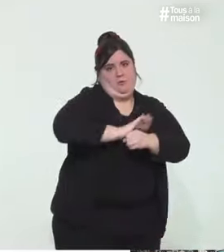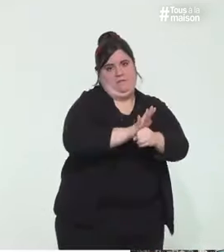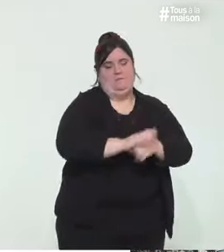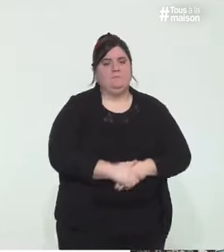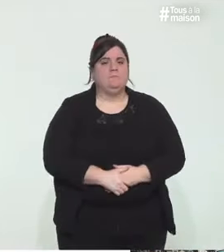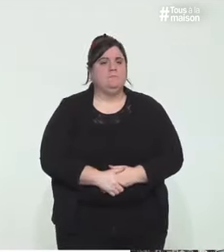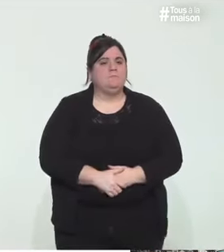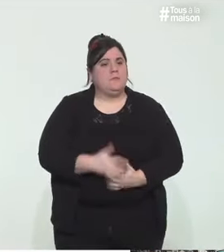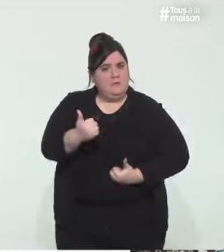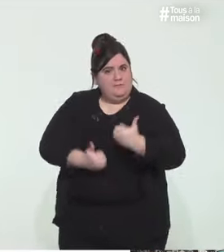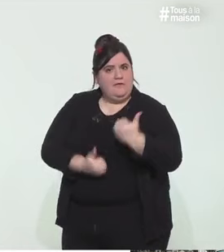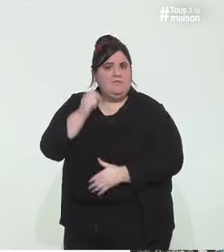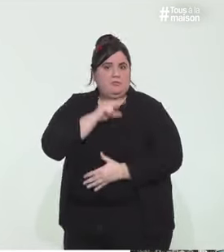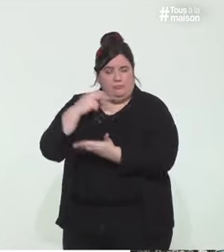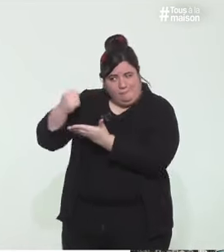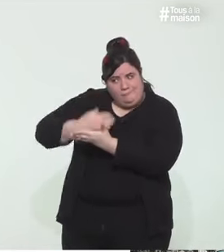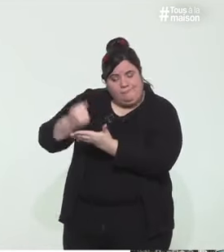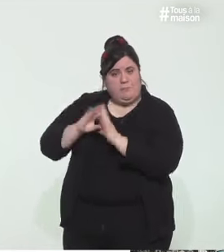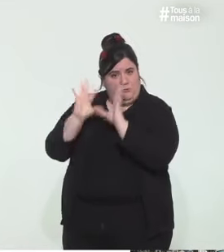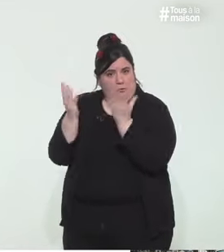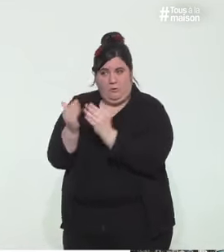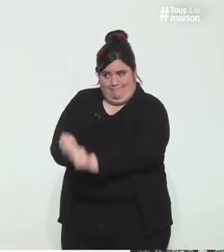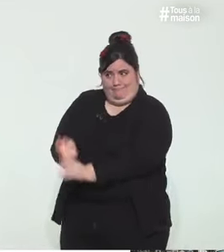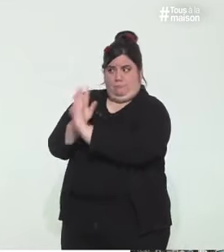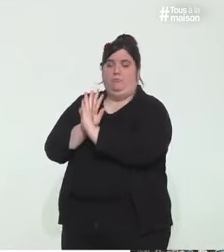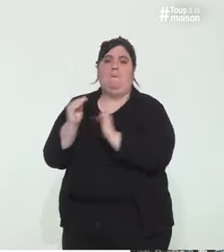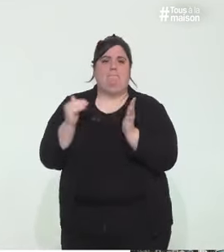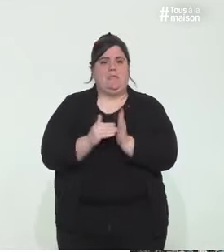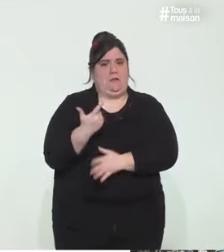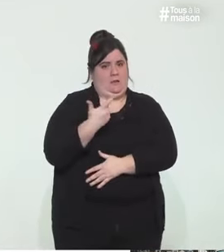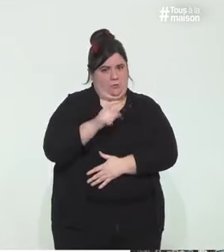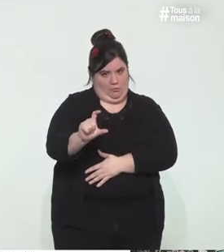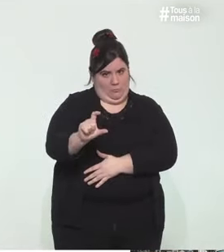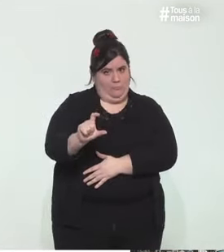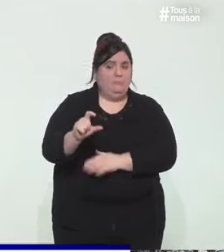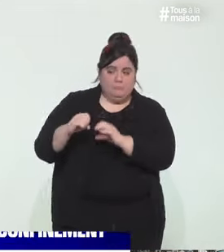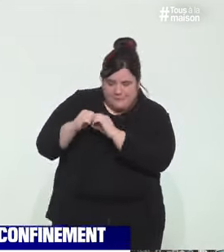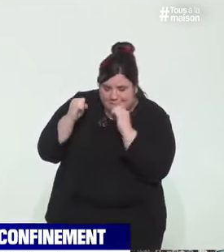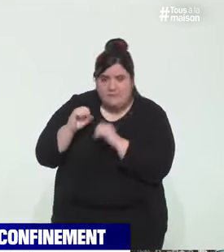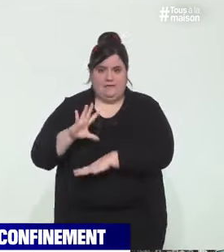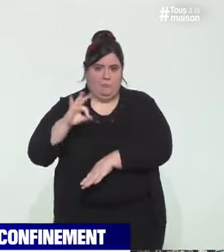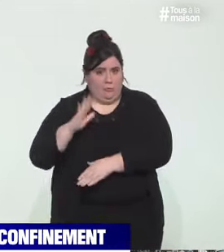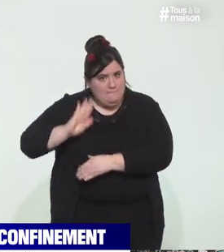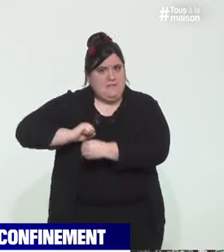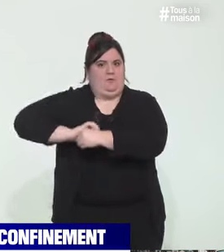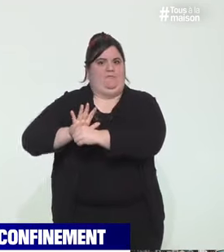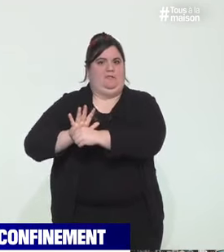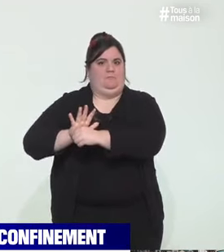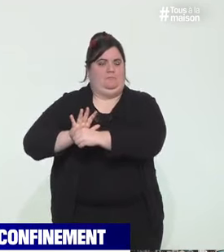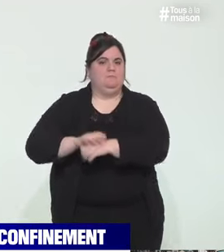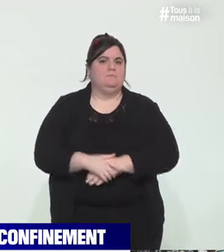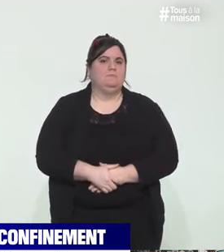services d'urgence ont renseigné 1200 passages hier, soit 5% de leur activité, pour une suspicion